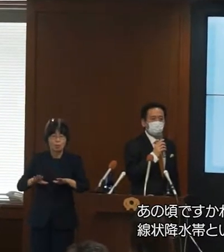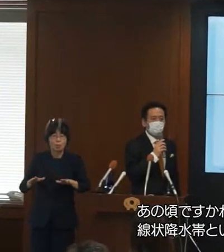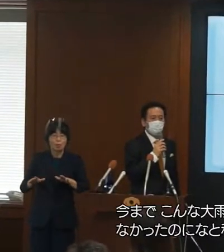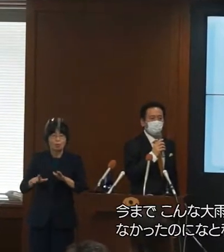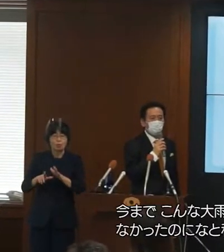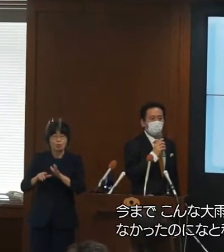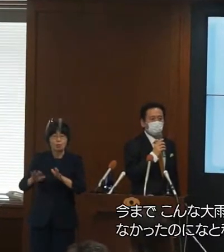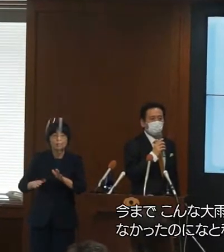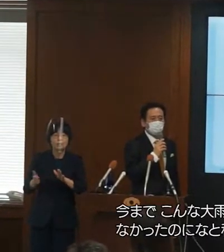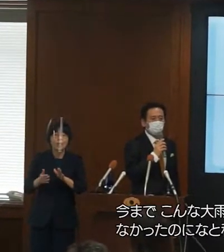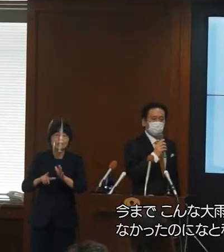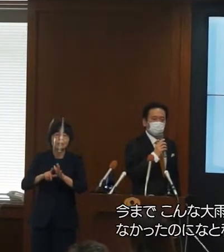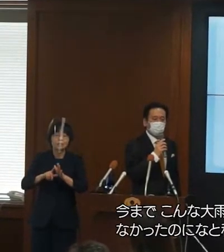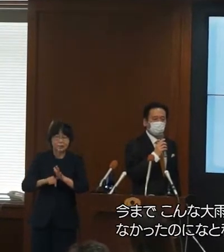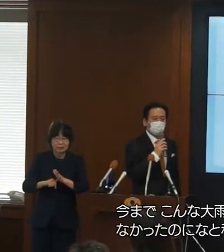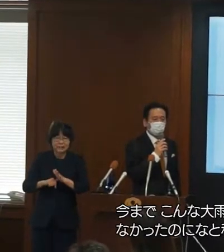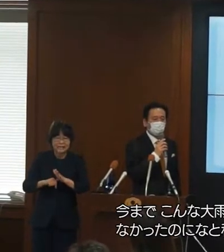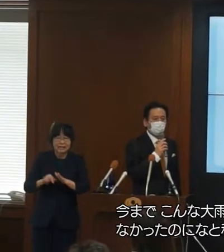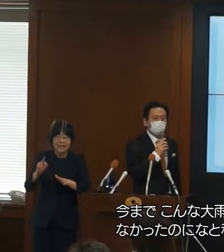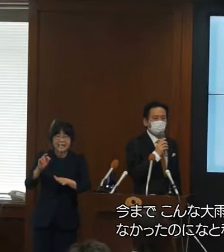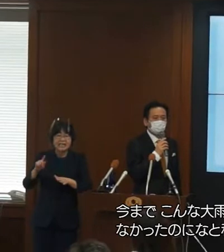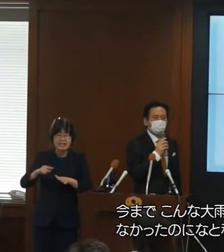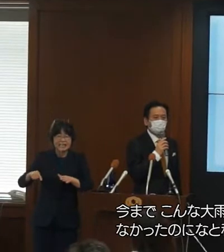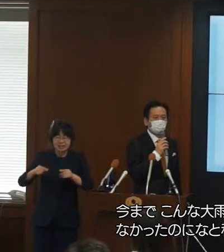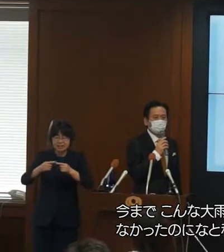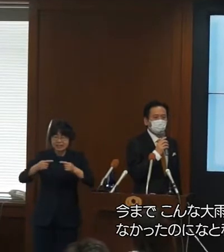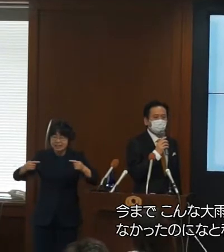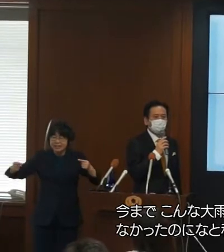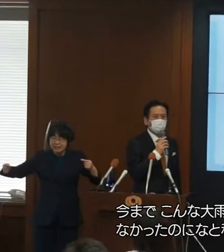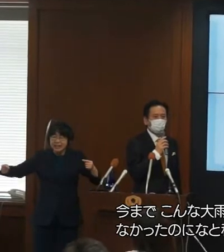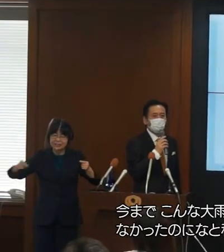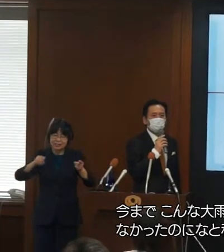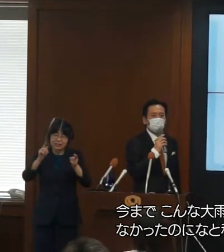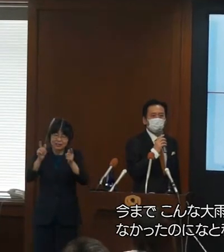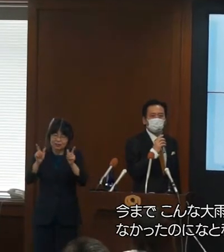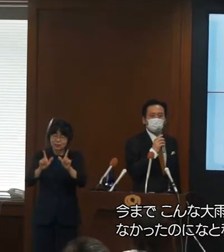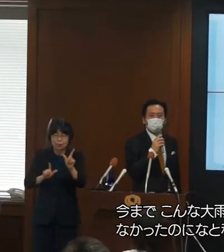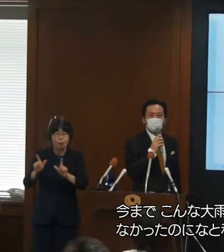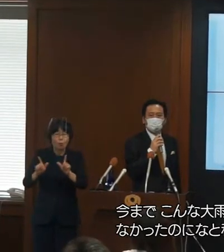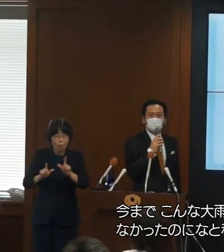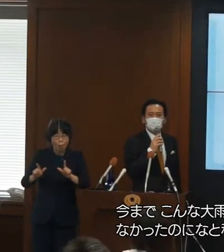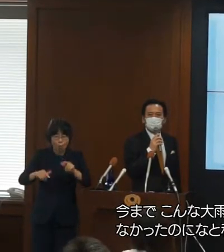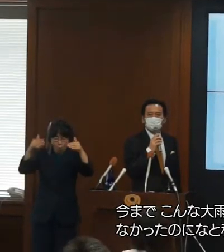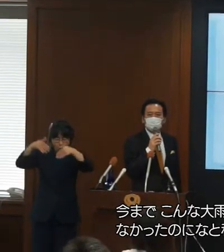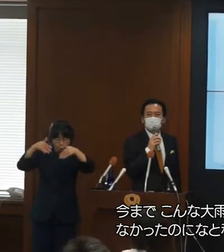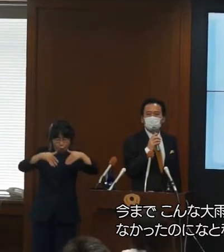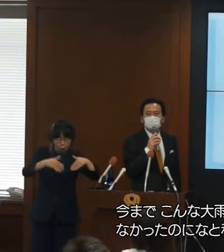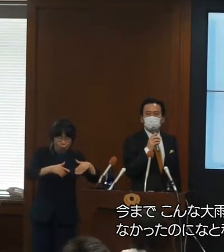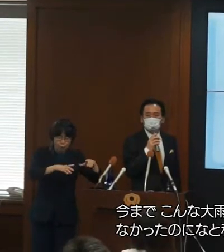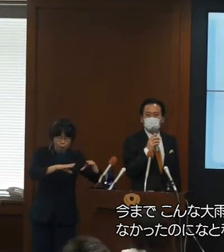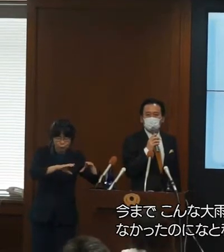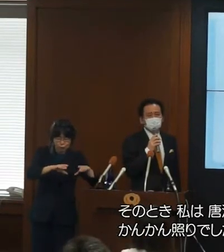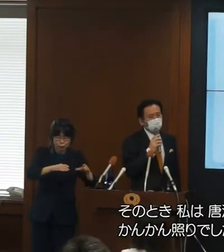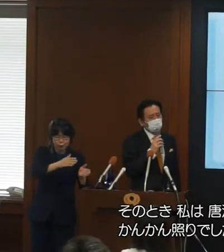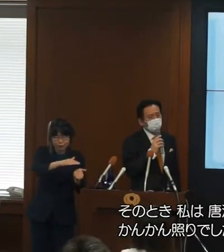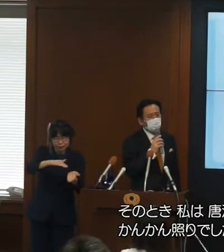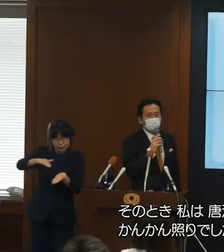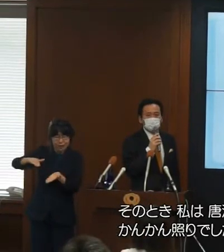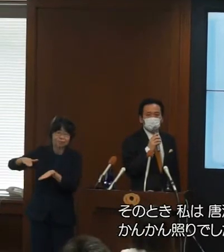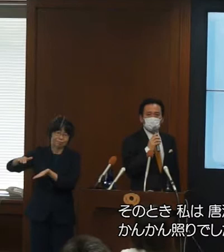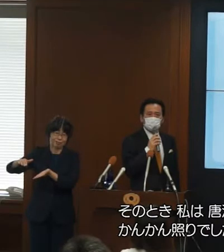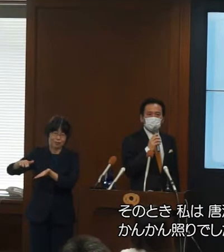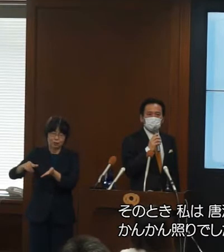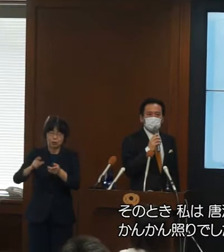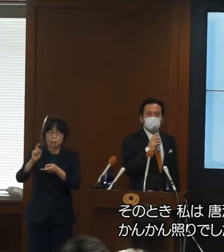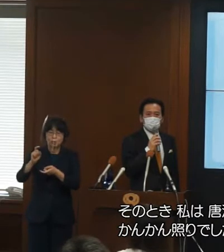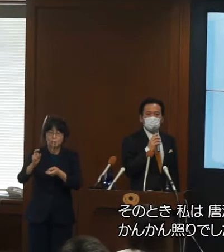出てきて、あそんな今までこんな大雨が局地的に降ることはなかったのになって私も実感しました。その時